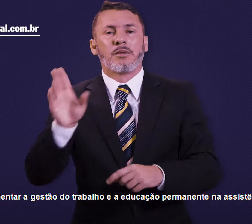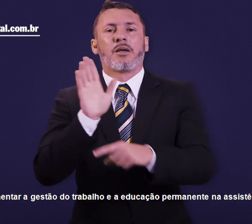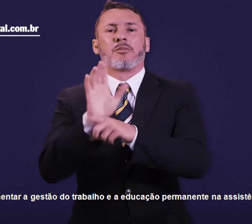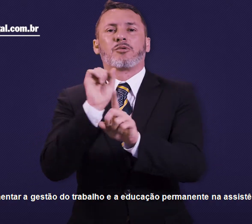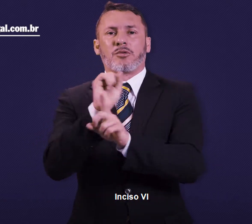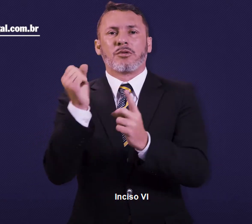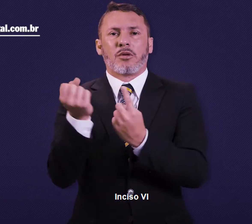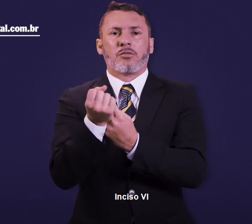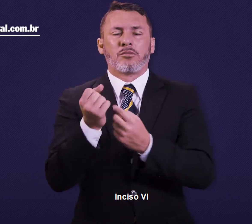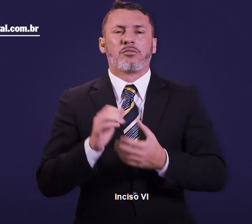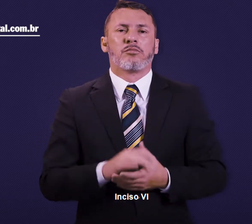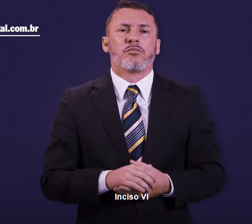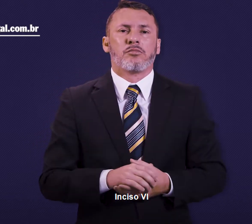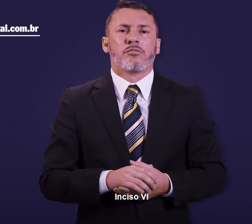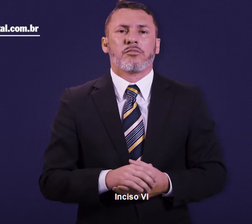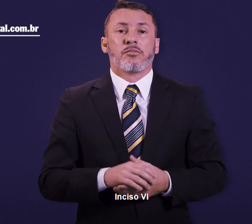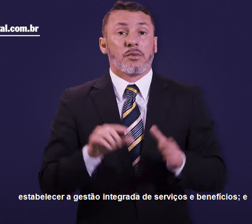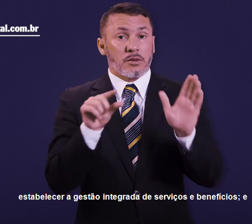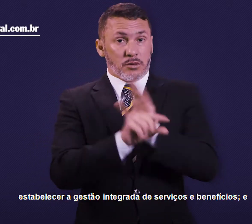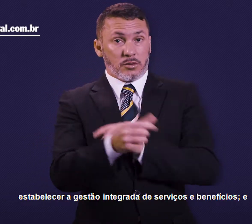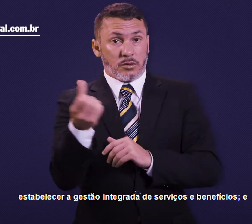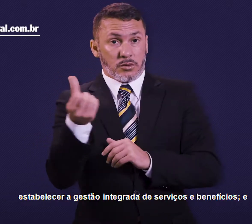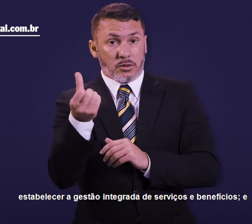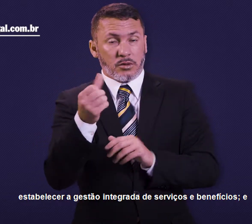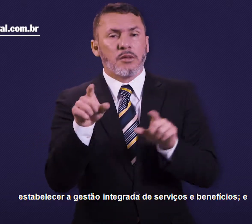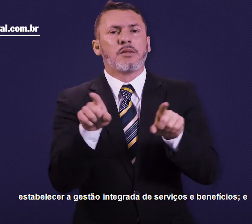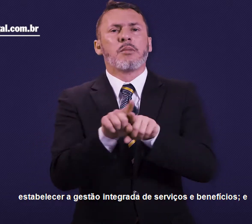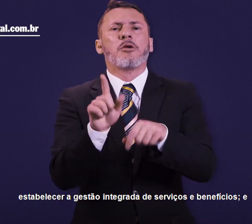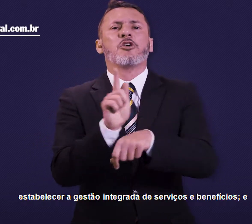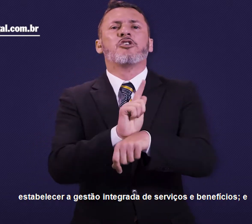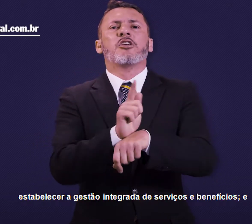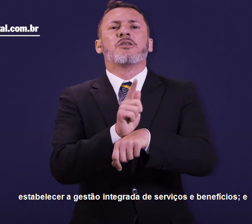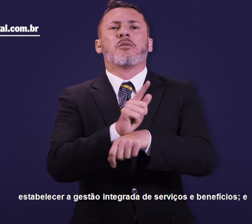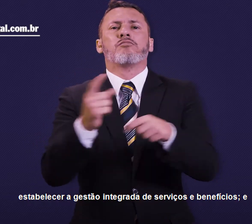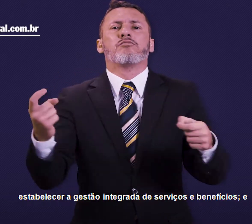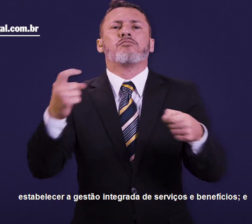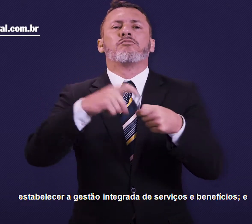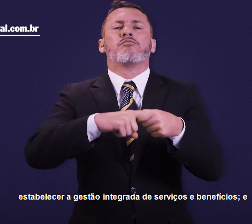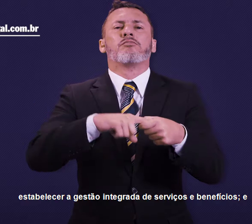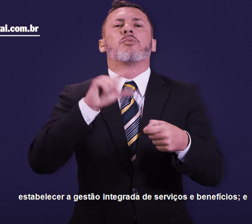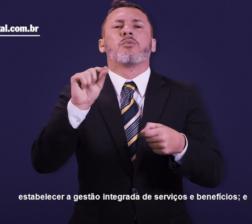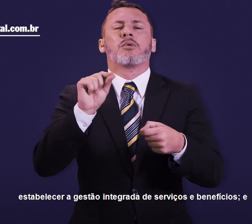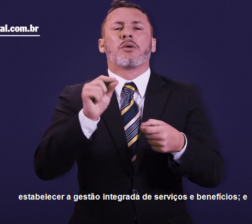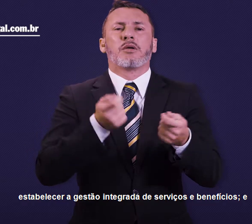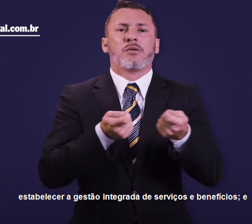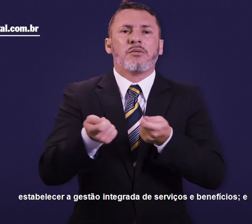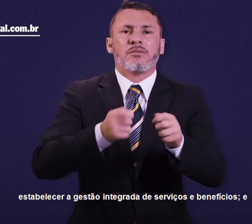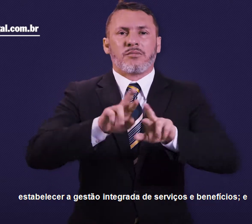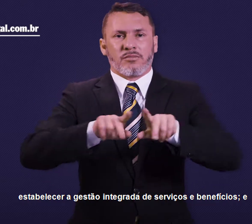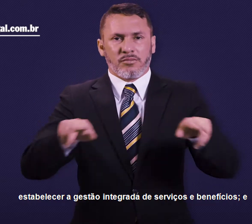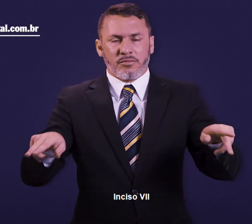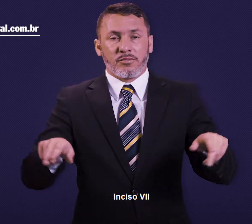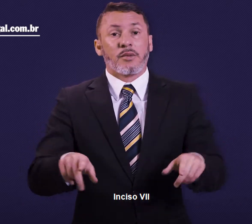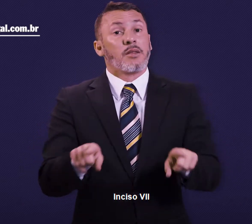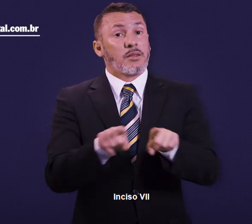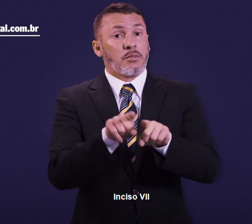social. Inciso 6. Estabelecer a gestão integrada de serviços e benefícios e, inciso